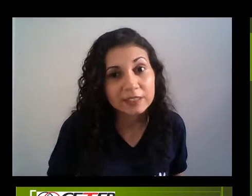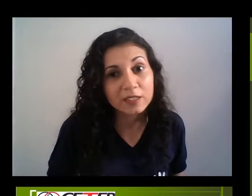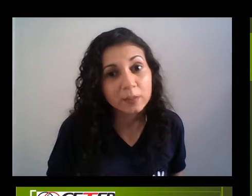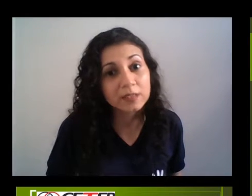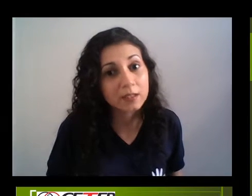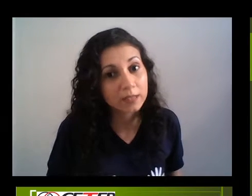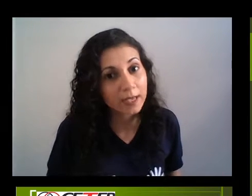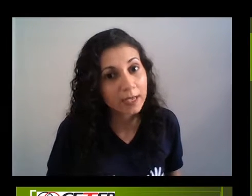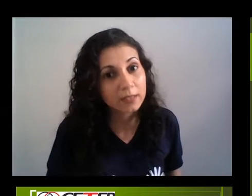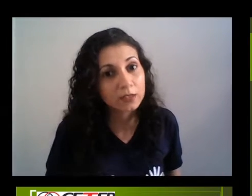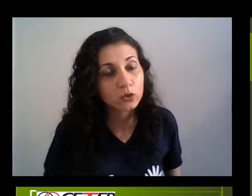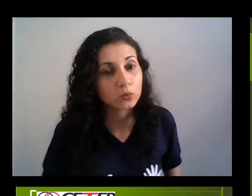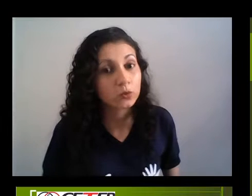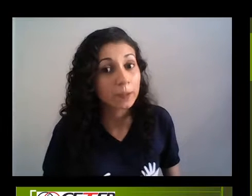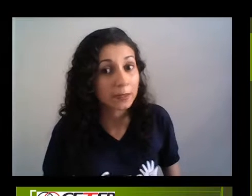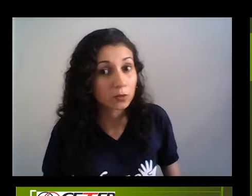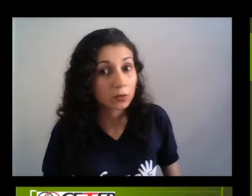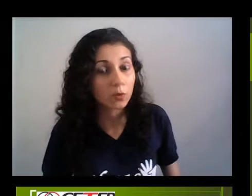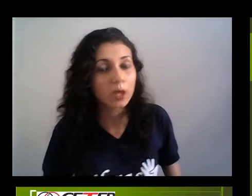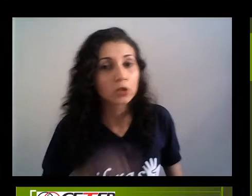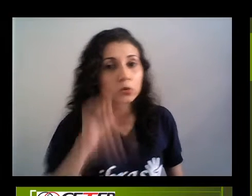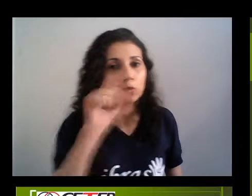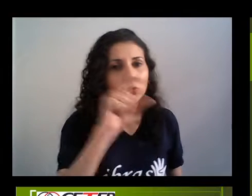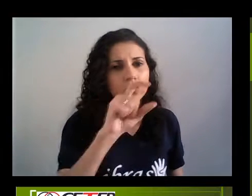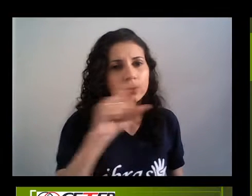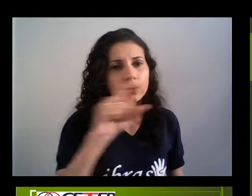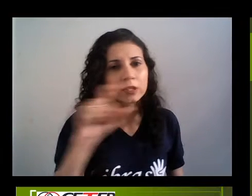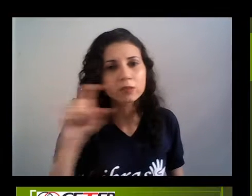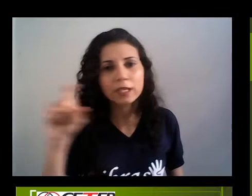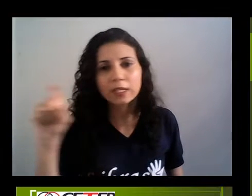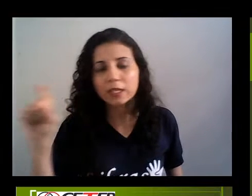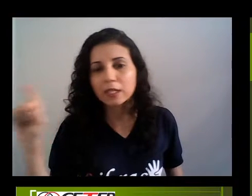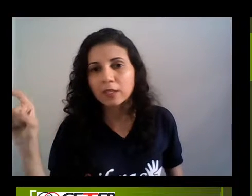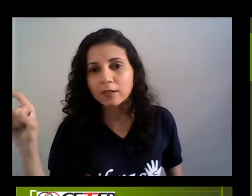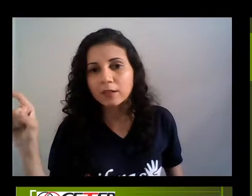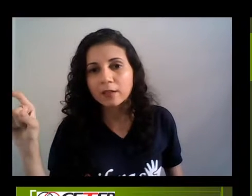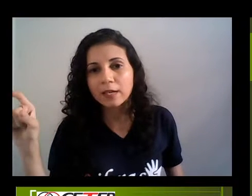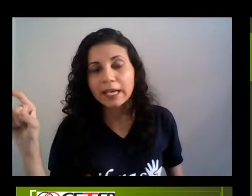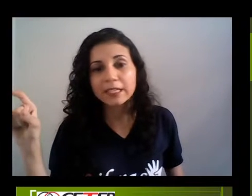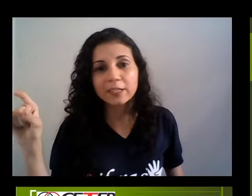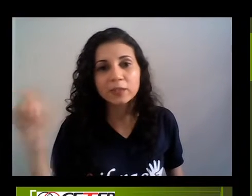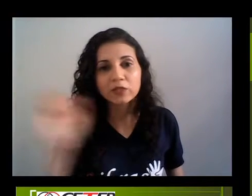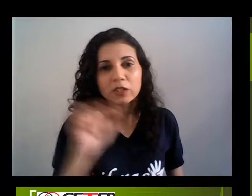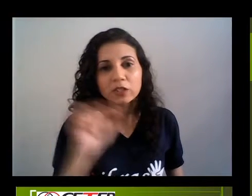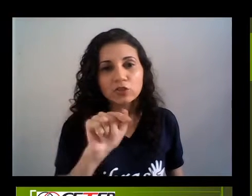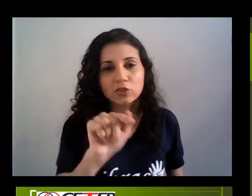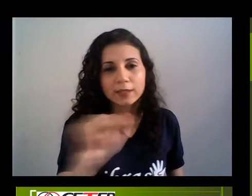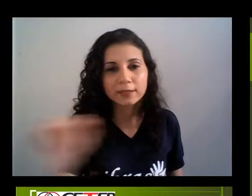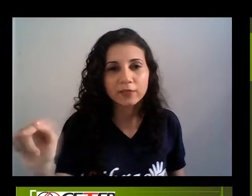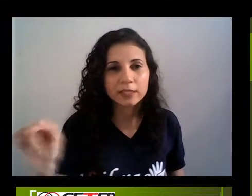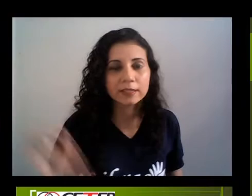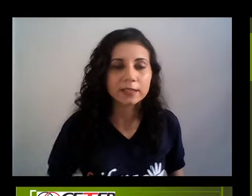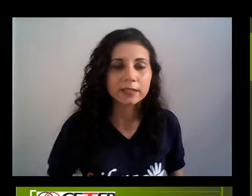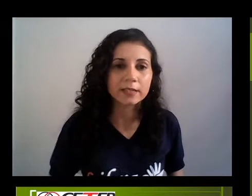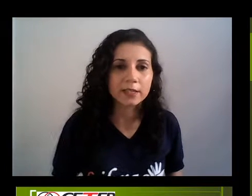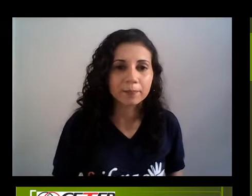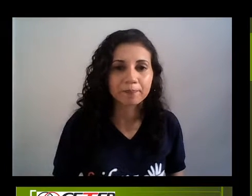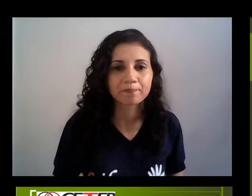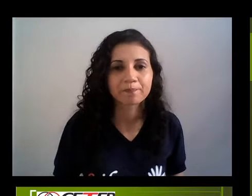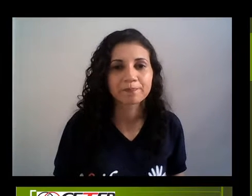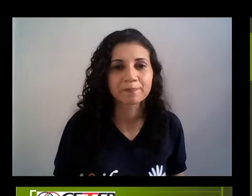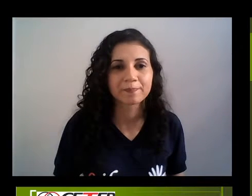gente sempre se esquece de tudo que passou. Tudo isso daqui em Libras fica só essa frase que tá